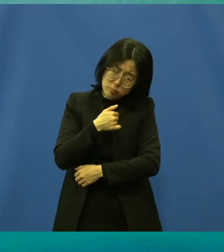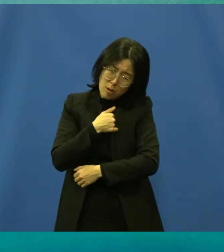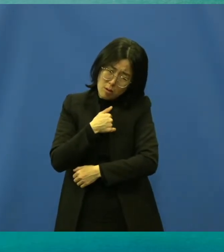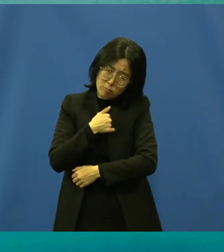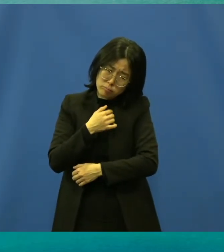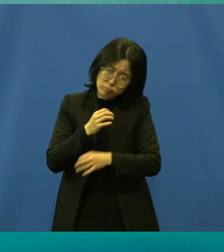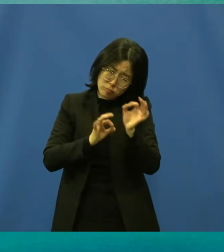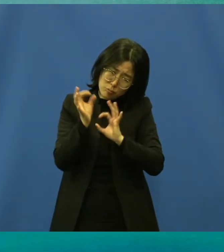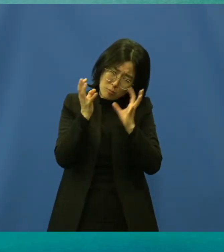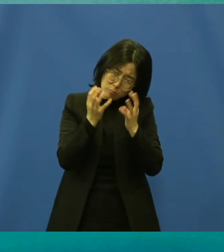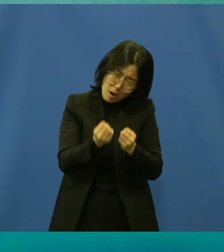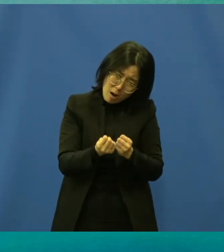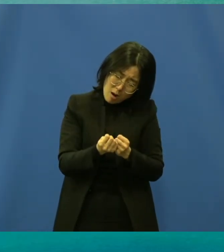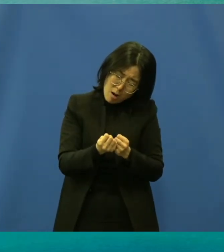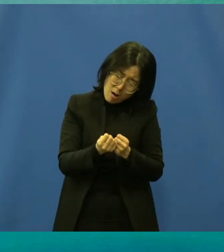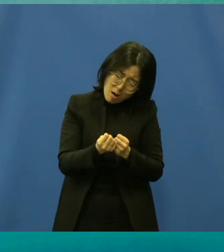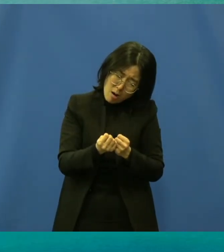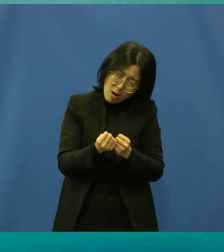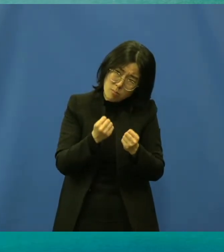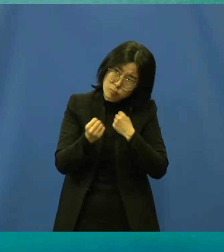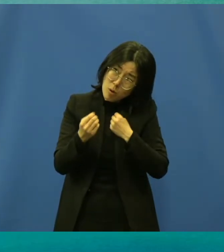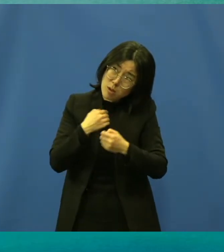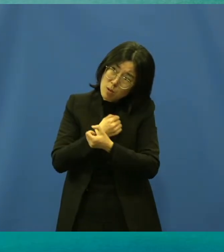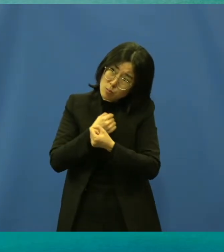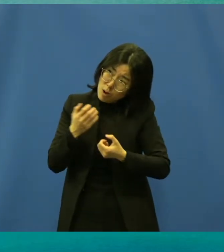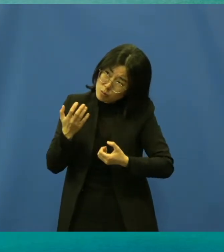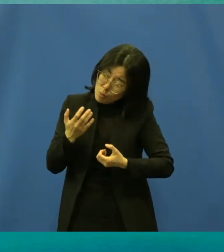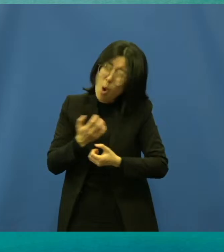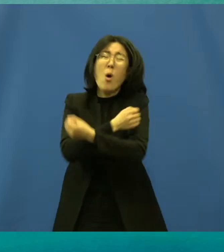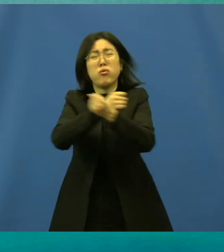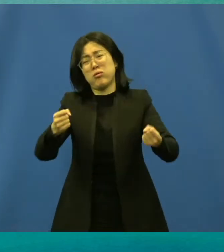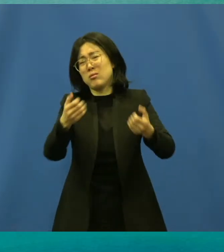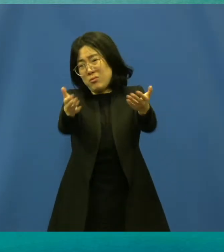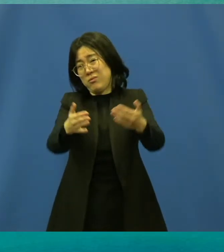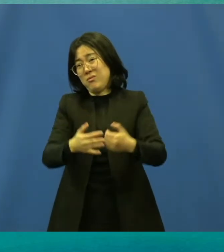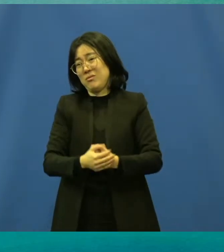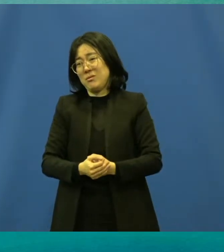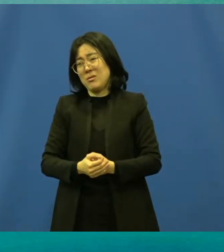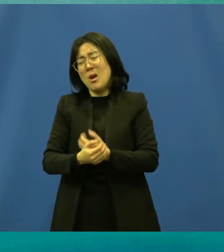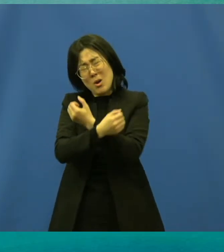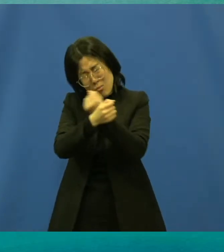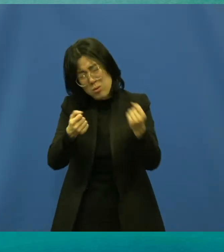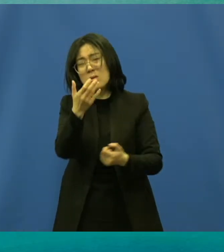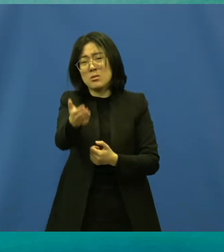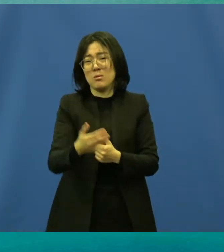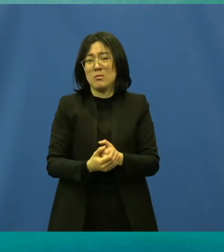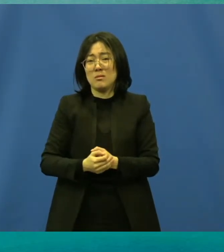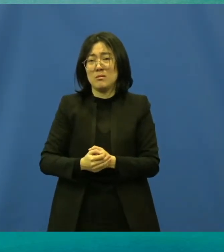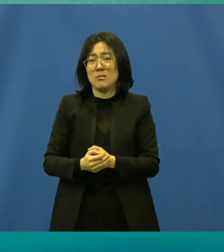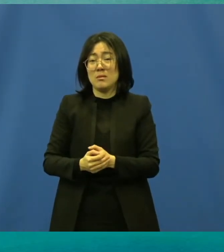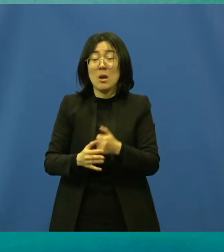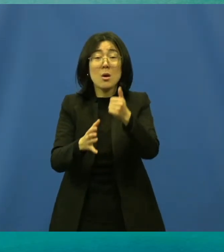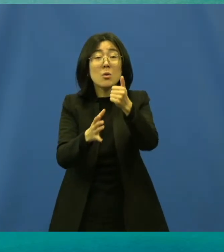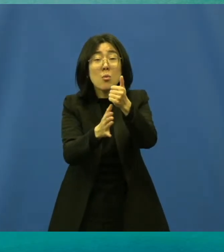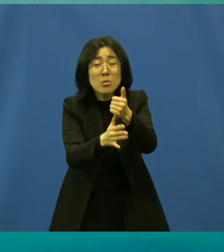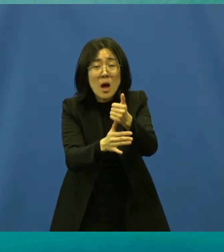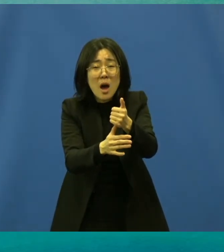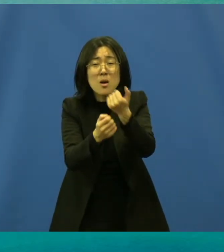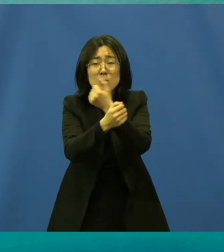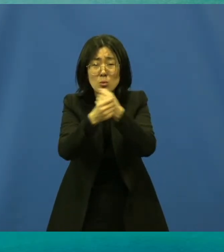실수투성인 요나를 용서하시고 받아주신 그 하나님이